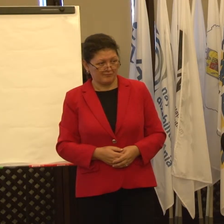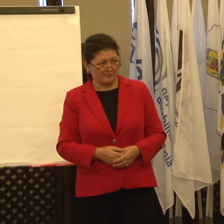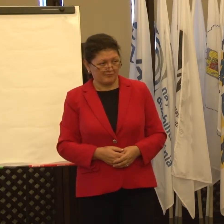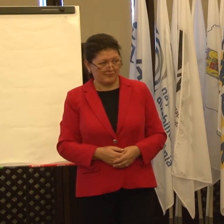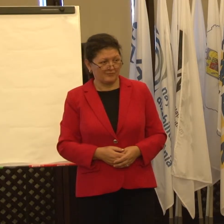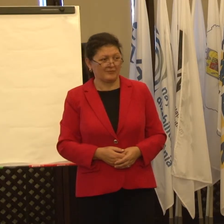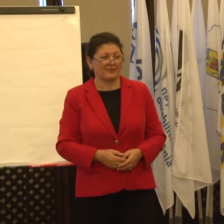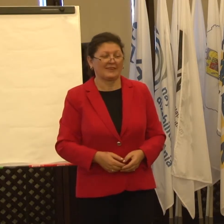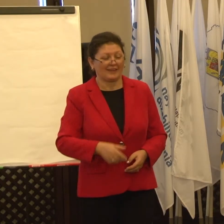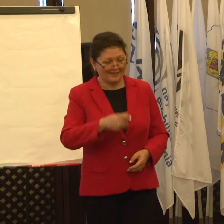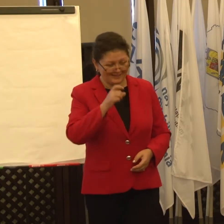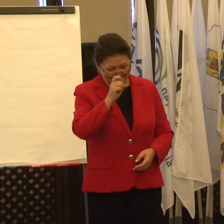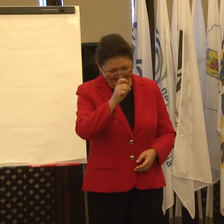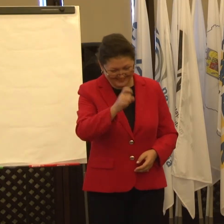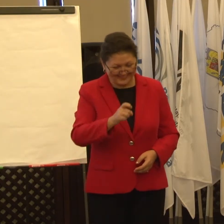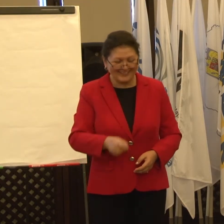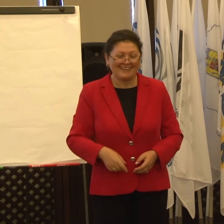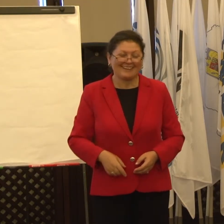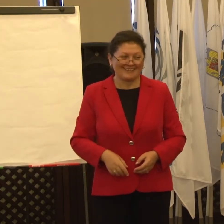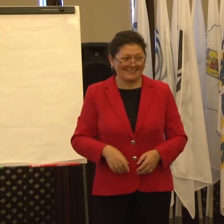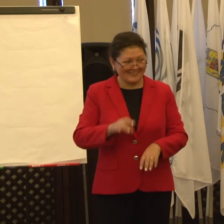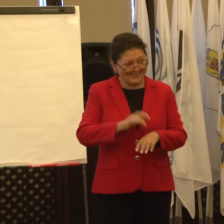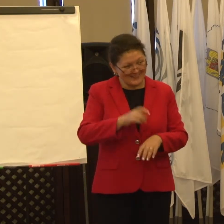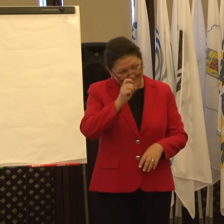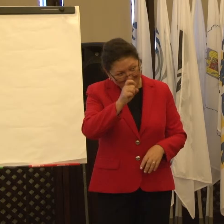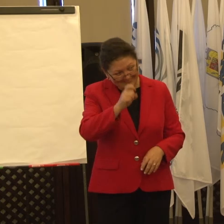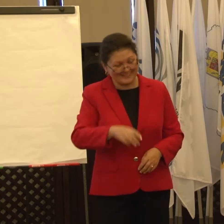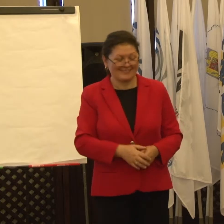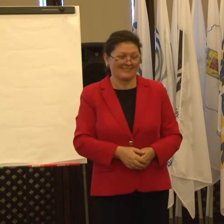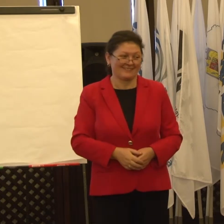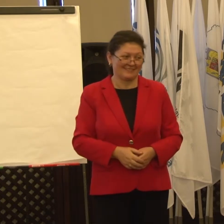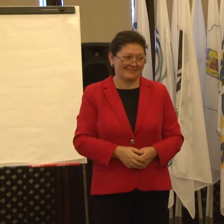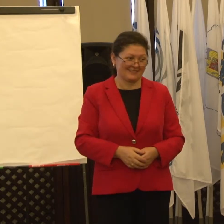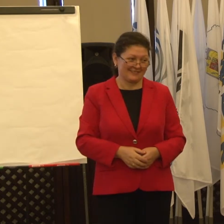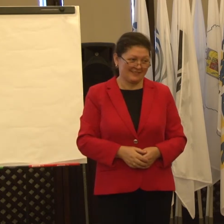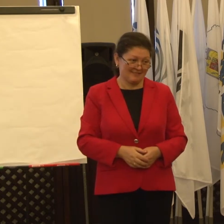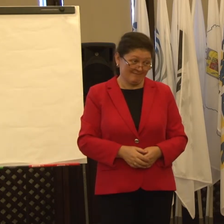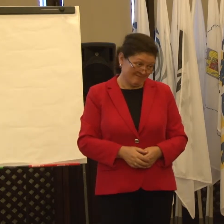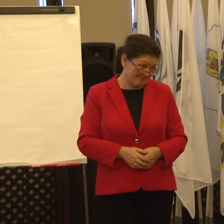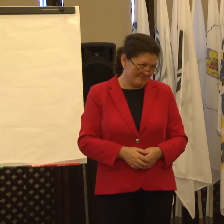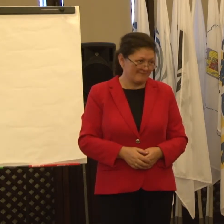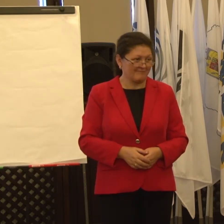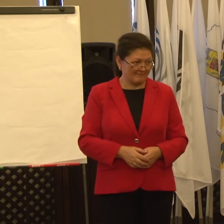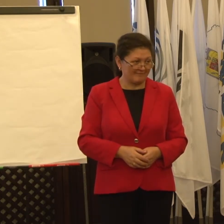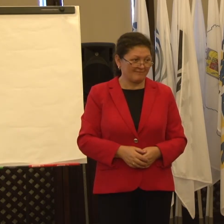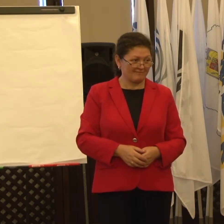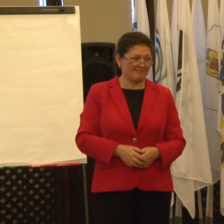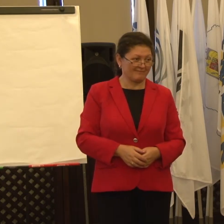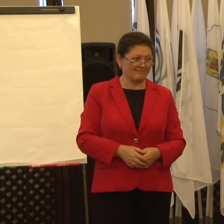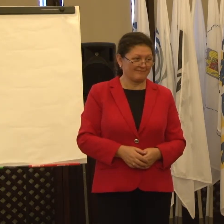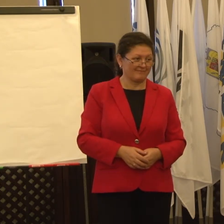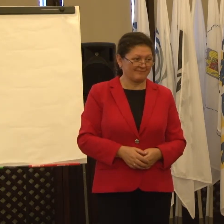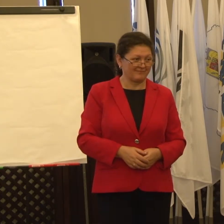pentru că am văzut că atunci când se dorește, se știe cum să fie abordat copilul pentru